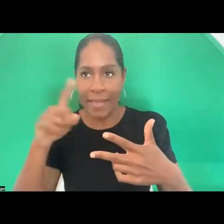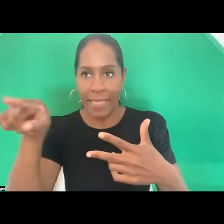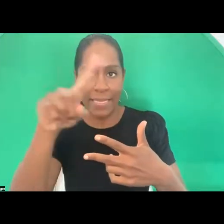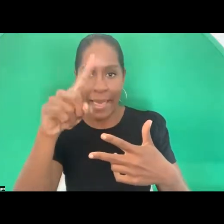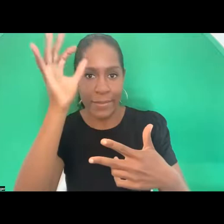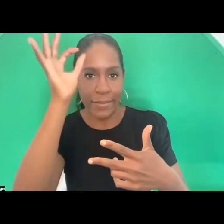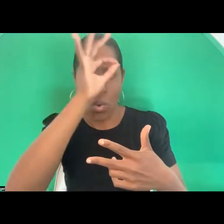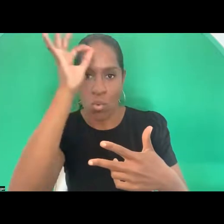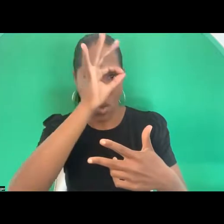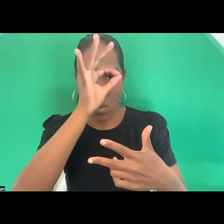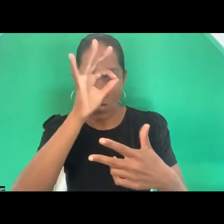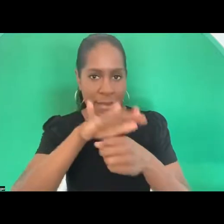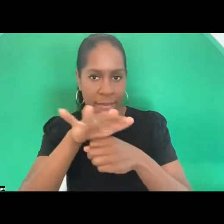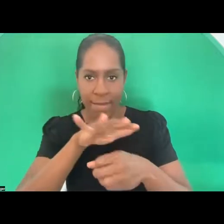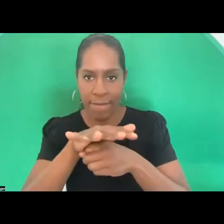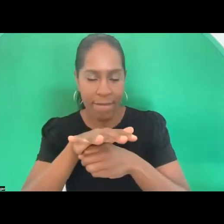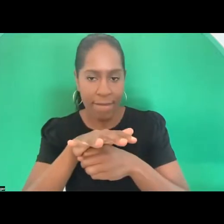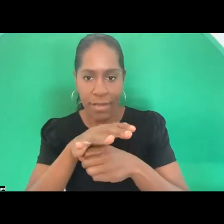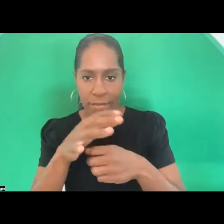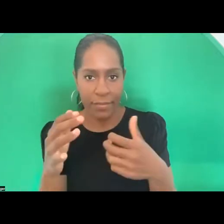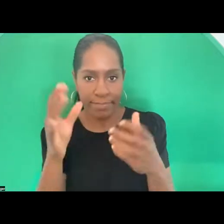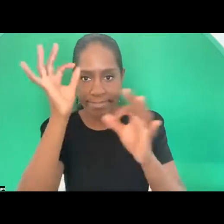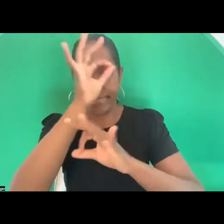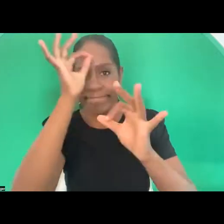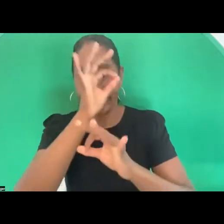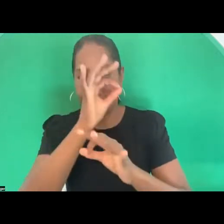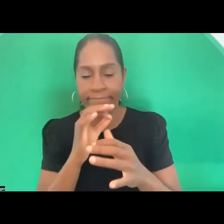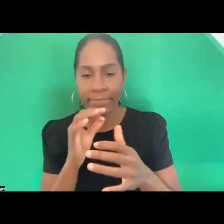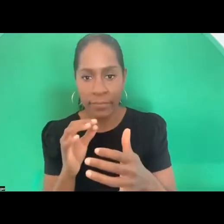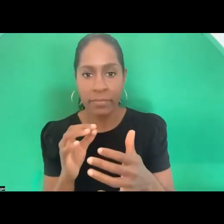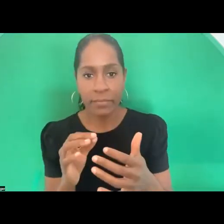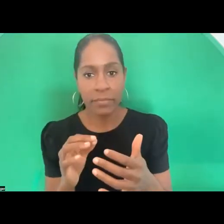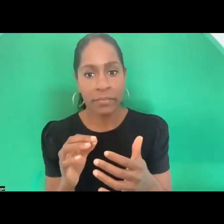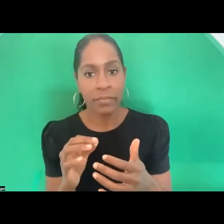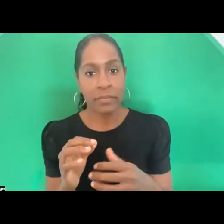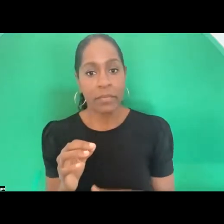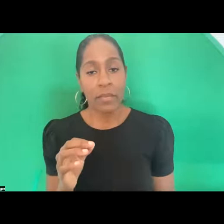que no saben lo suficiente sobre los temas de la discapacidad